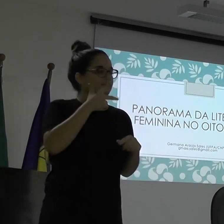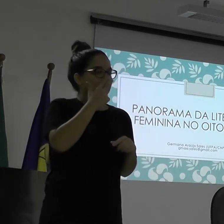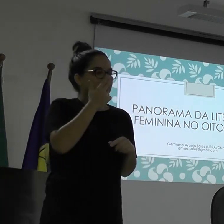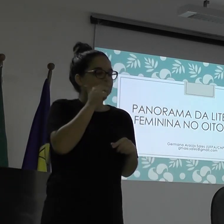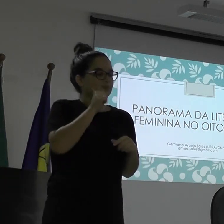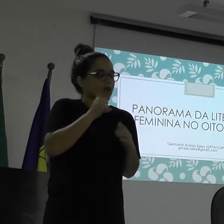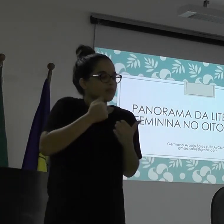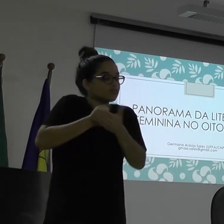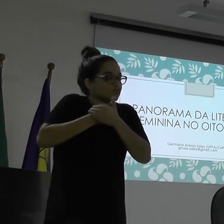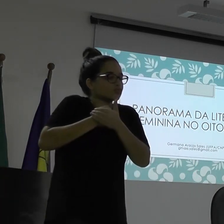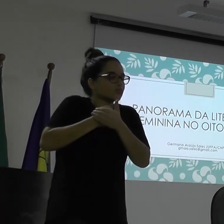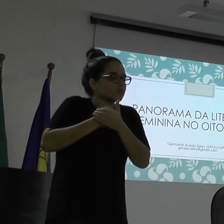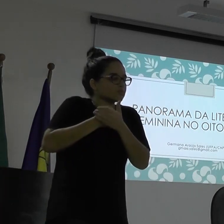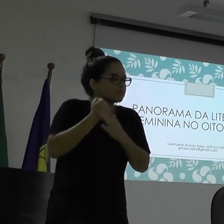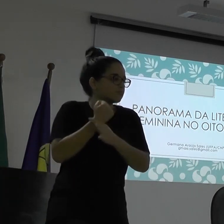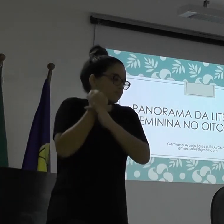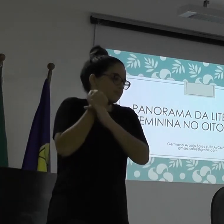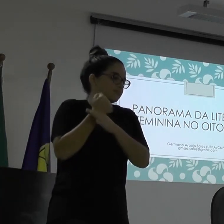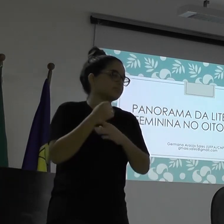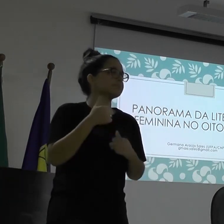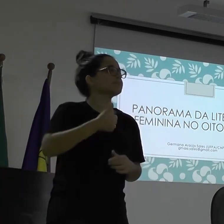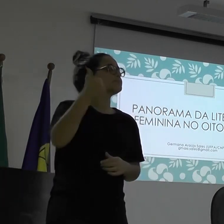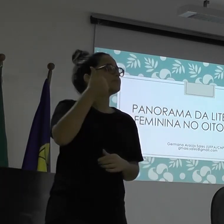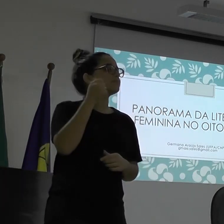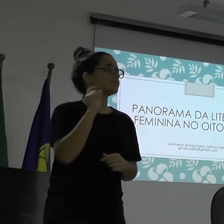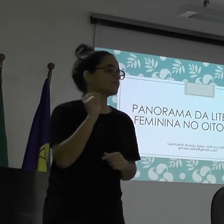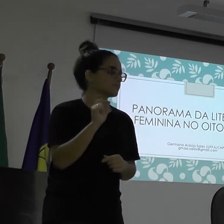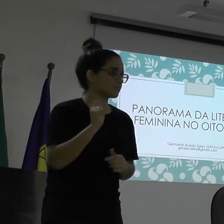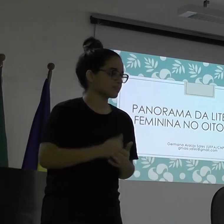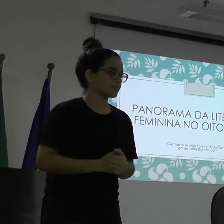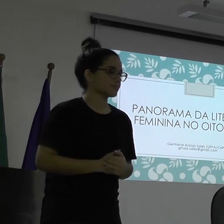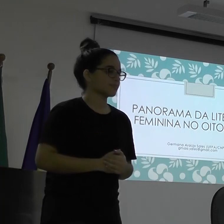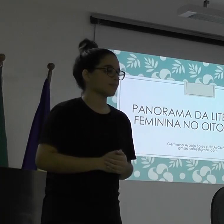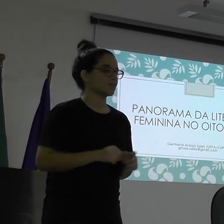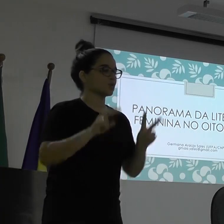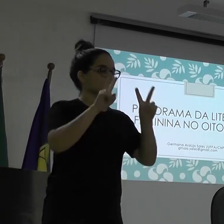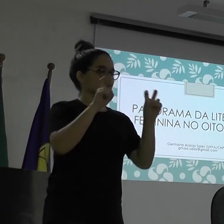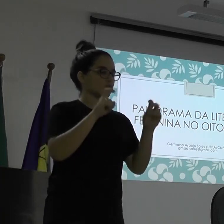escondiam, porque, primeiro, vamos lá para a questão do